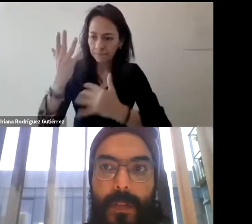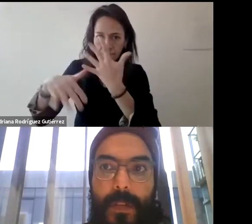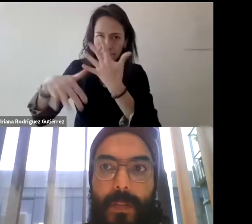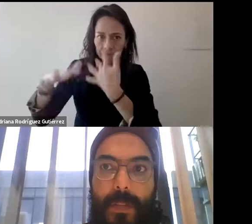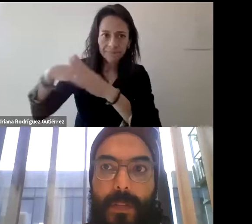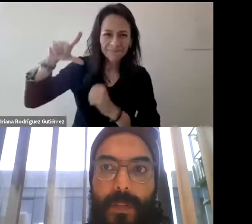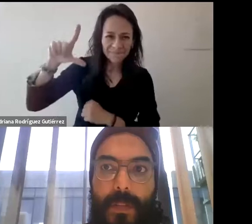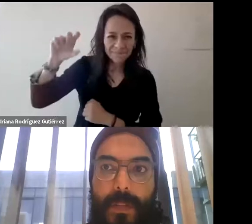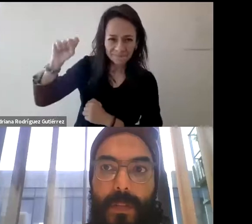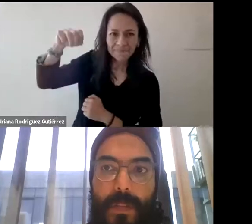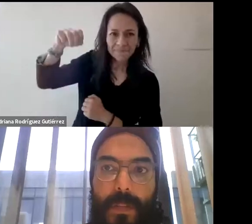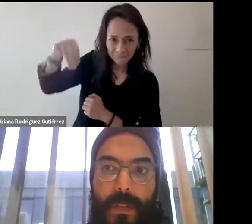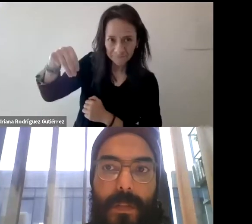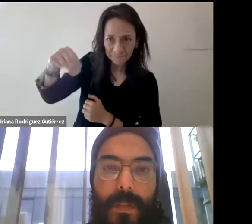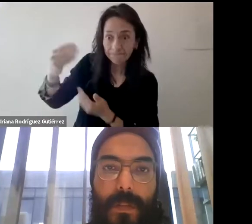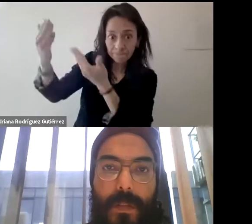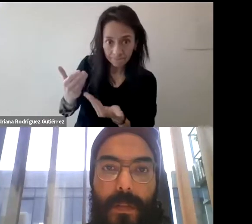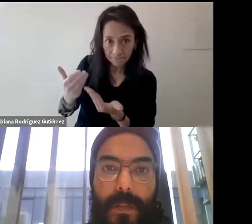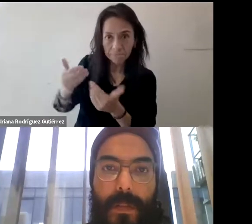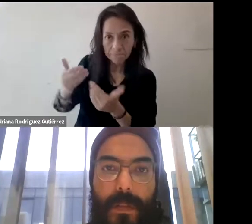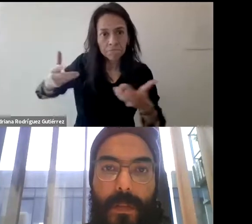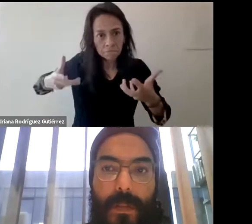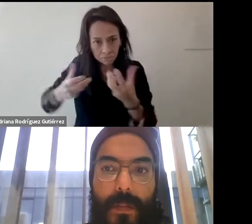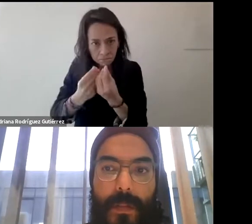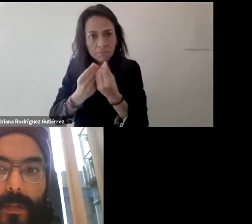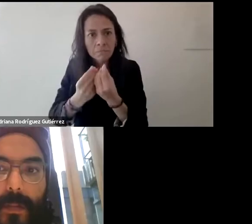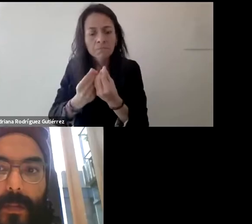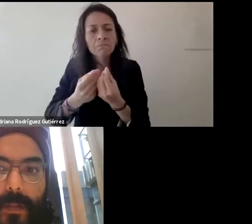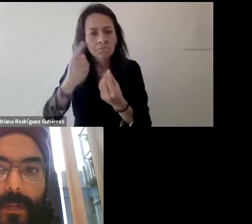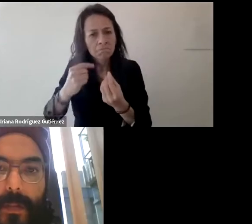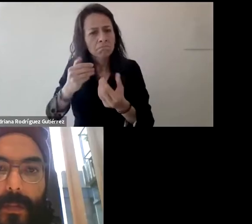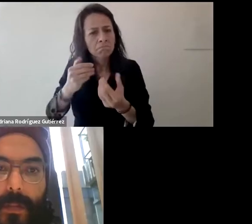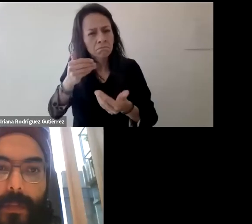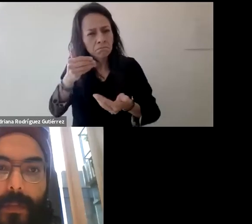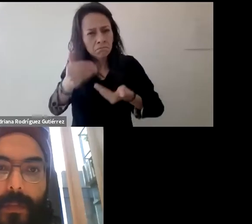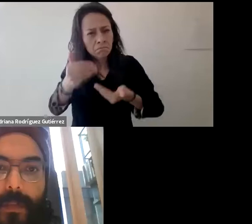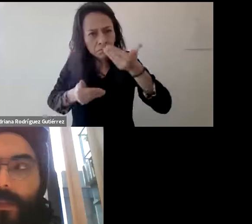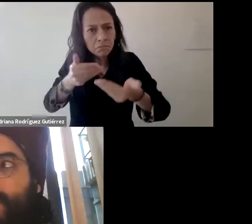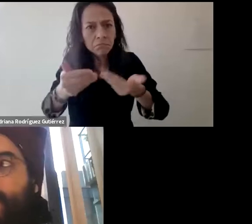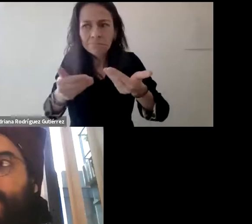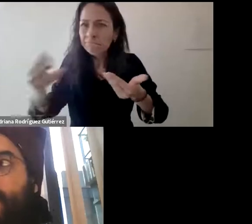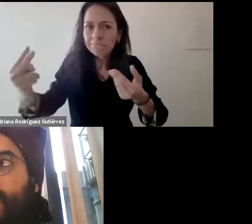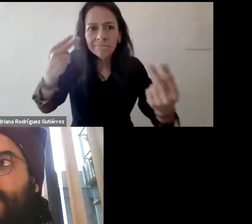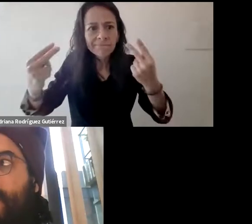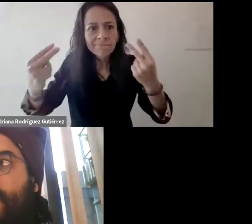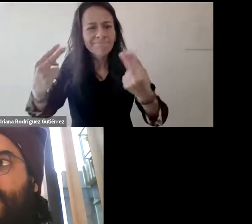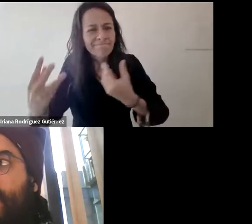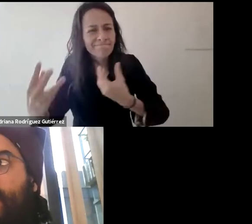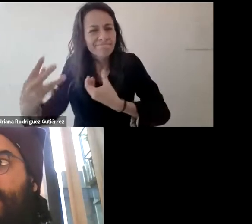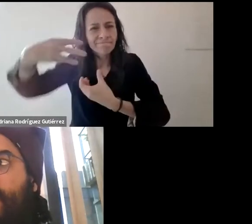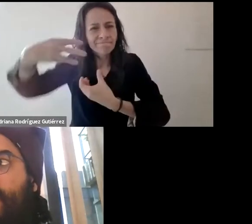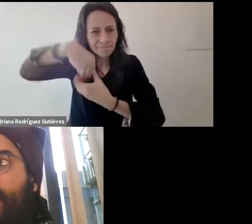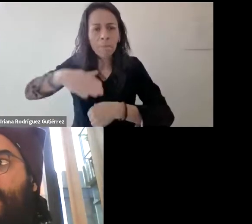mexicana, por estar acá, por acompañarnos con nosotros y hacer también este proceso inclusivo. Bien, pues